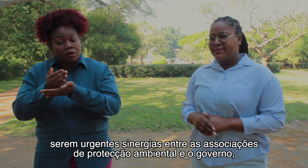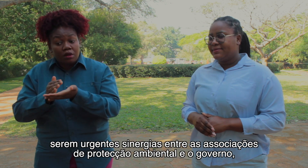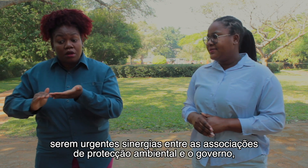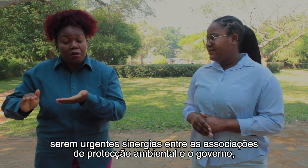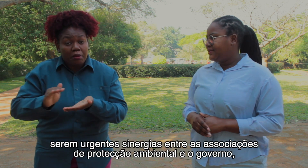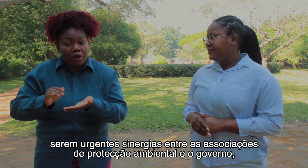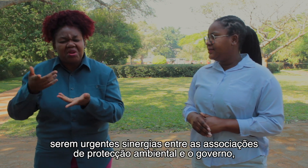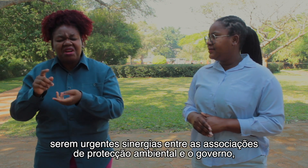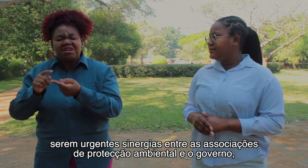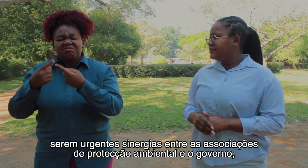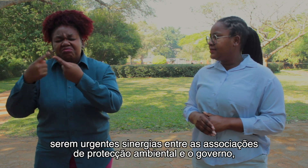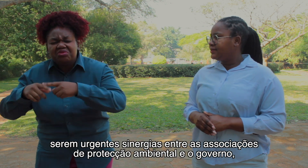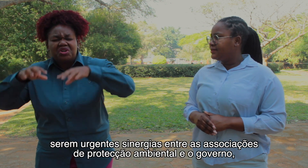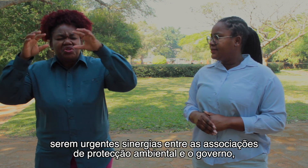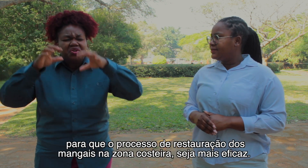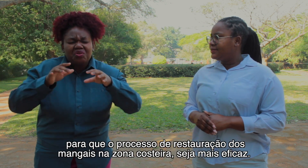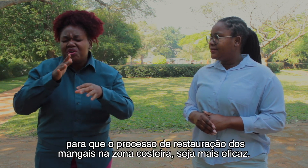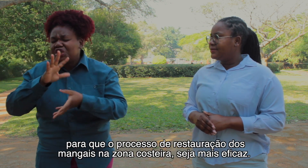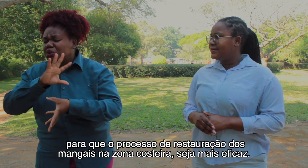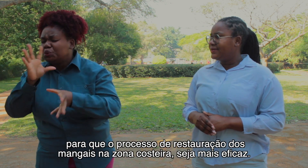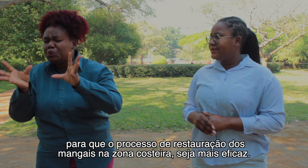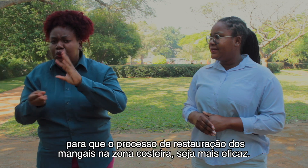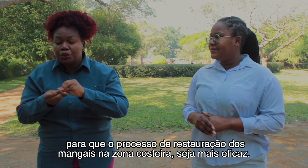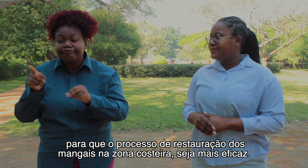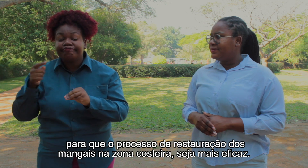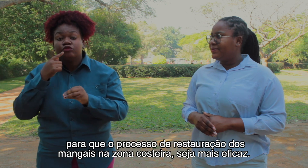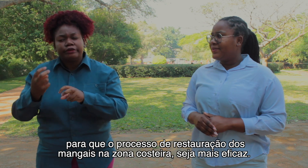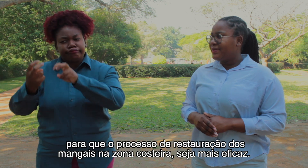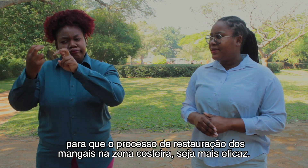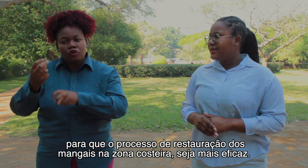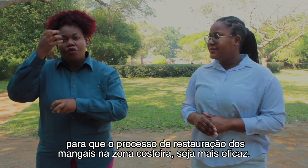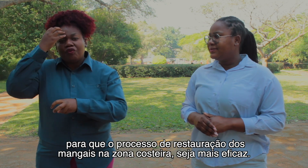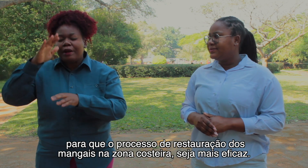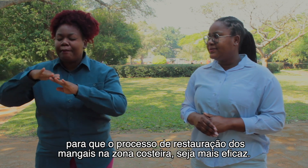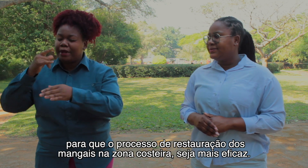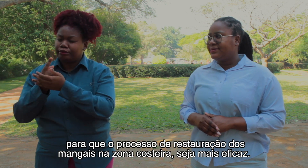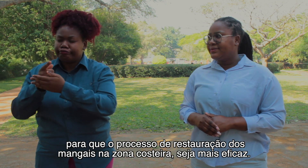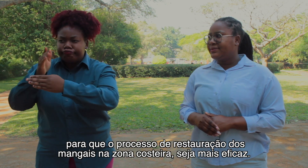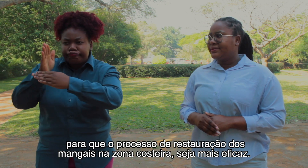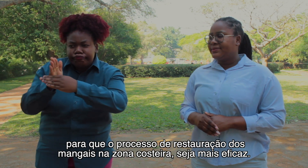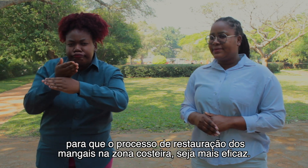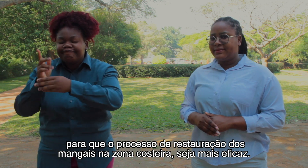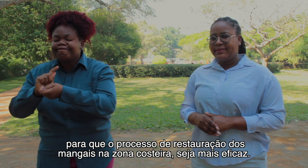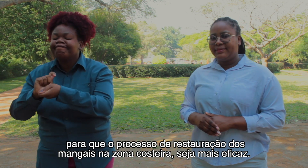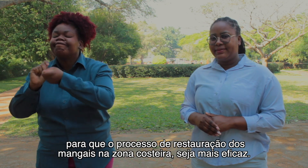entre as associações de proteção ambiental e o governo para que o processo de restauração dos mangais na zona costeira seja